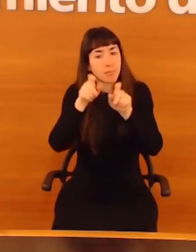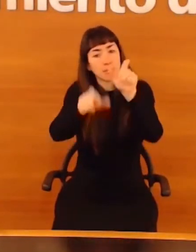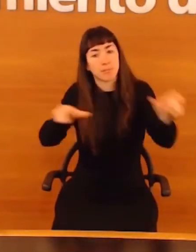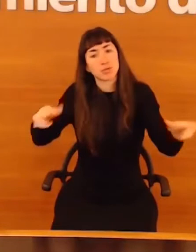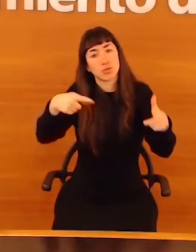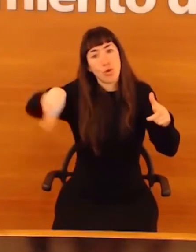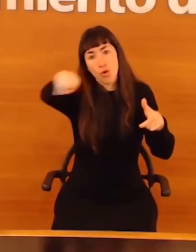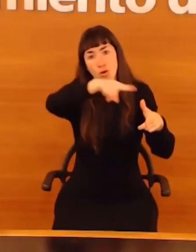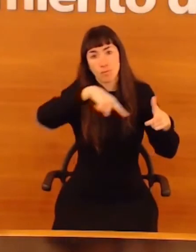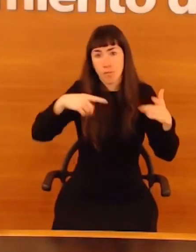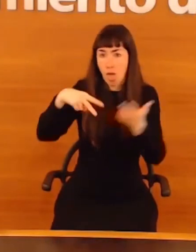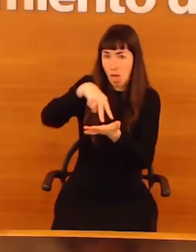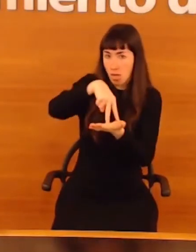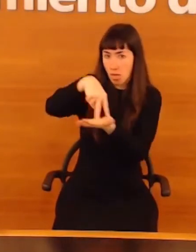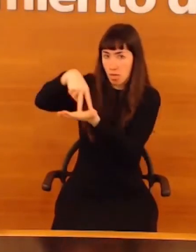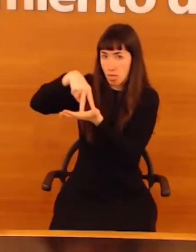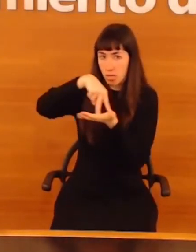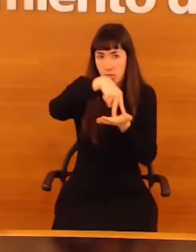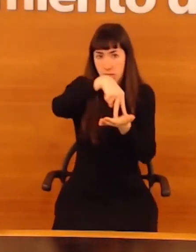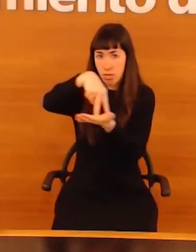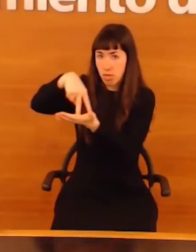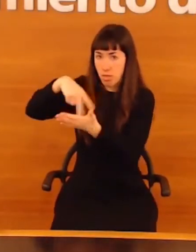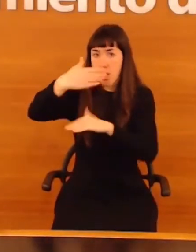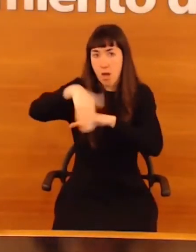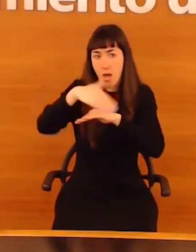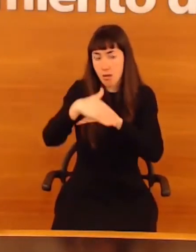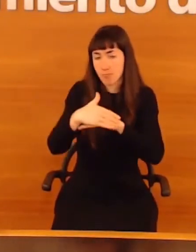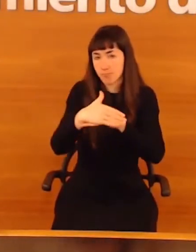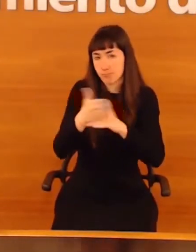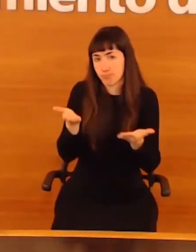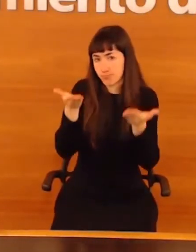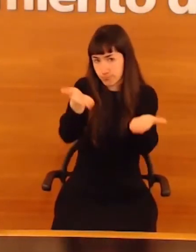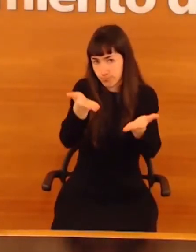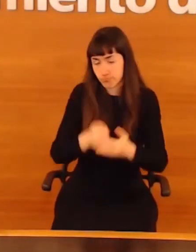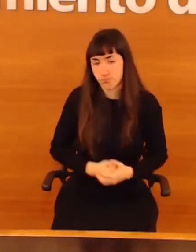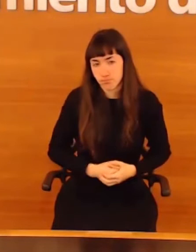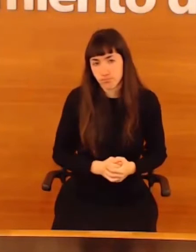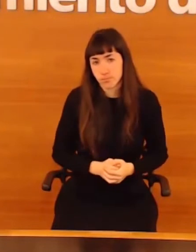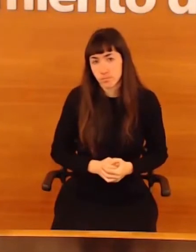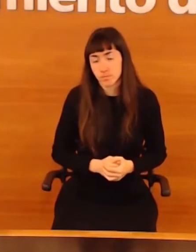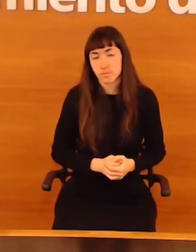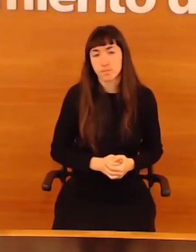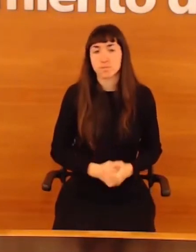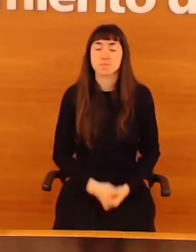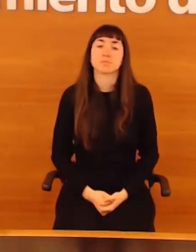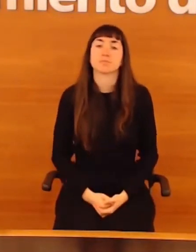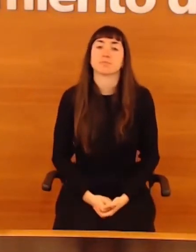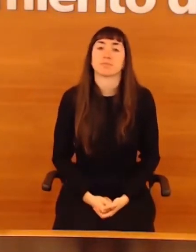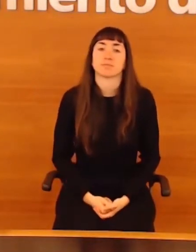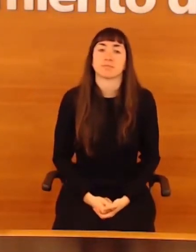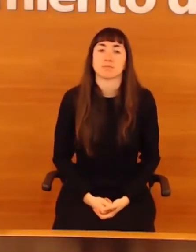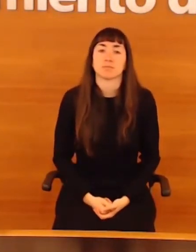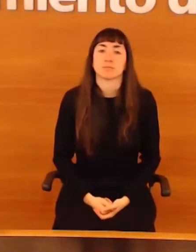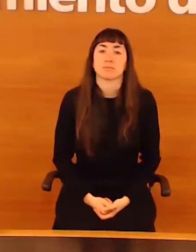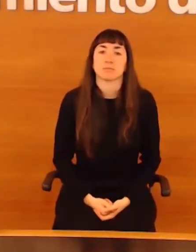personas que no tienen hogar o que están habitualmente en la calle. Rebeca Palacios, de la Agencia EFE, quiere preguntar cuántos